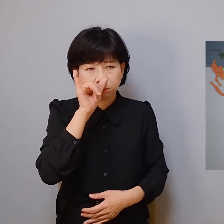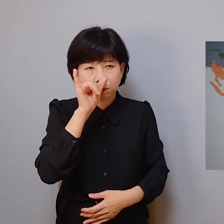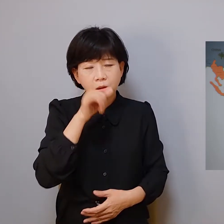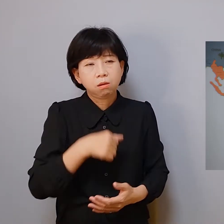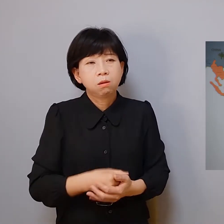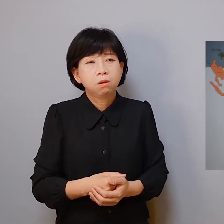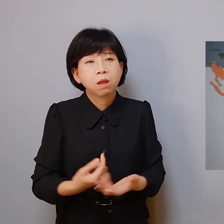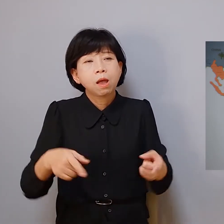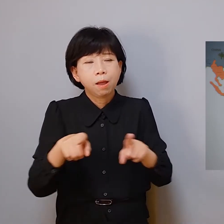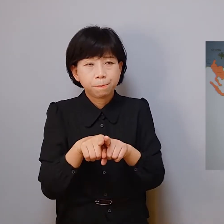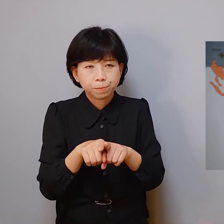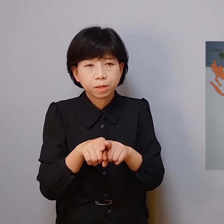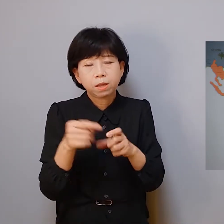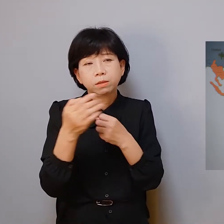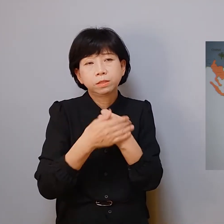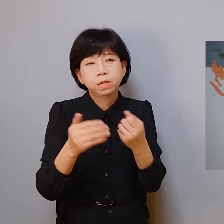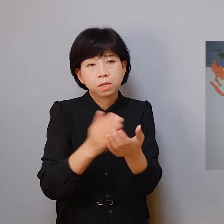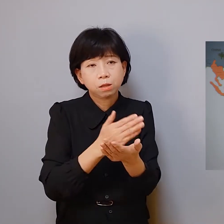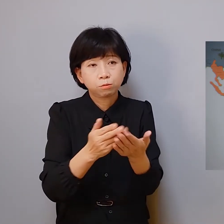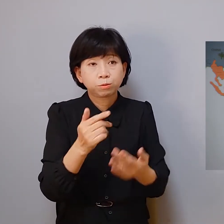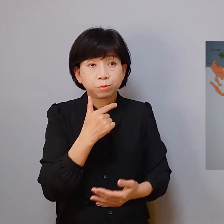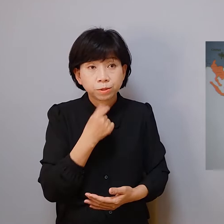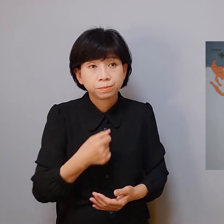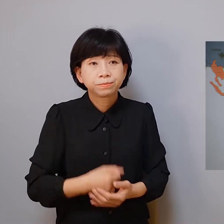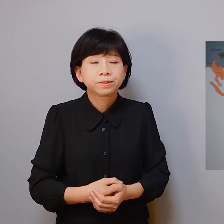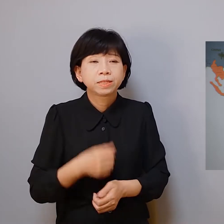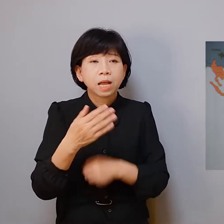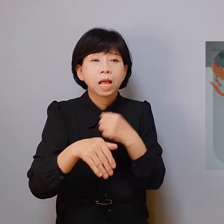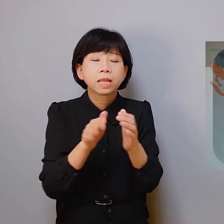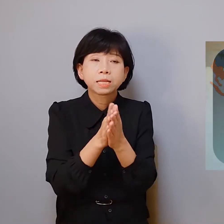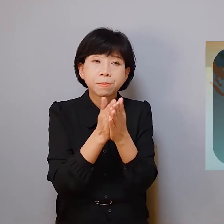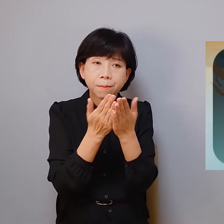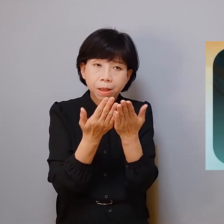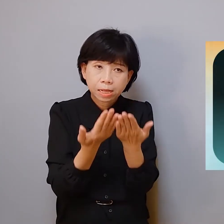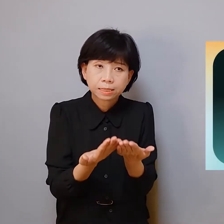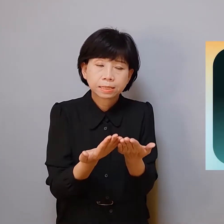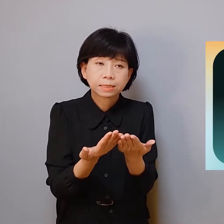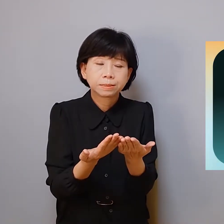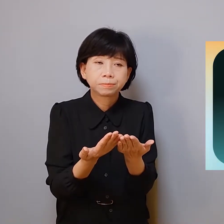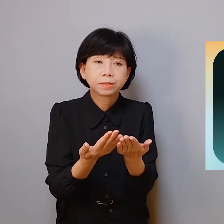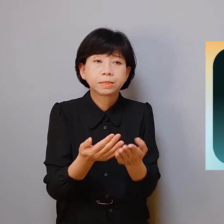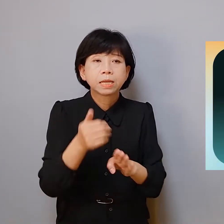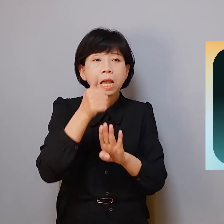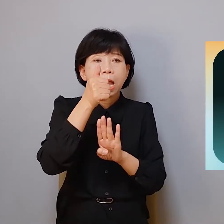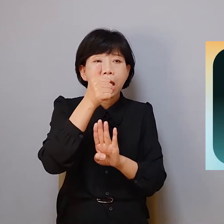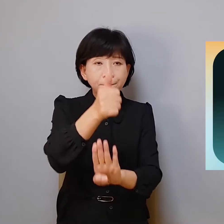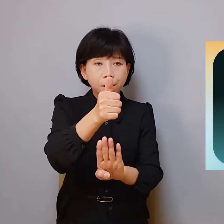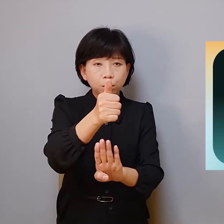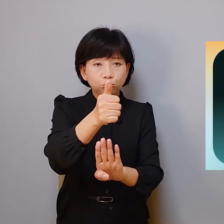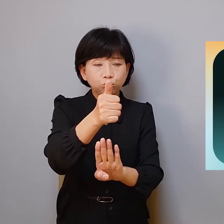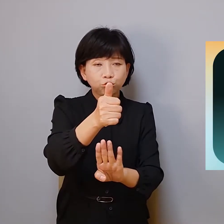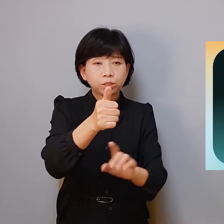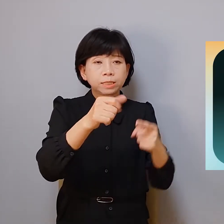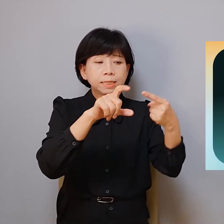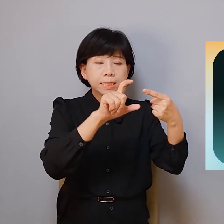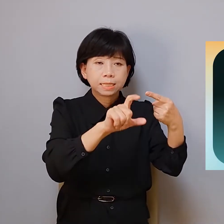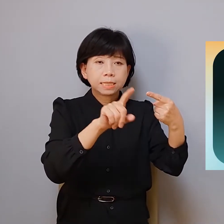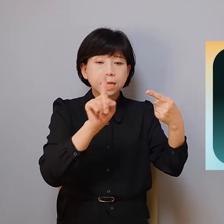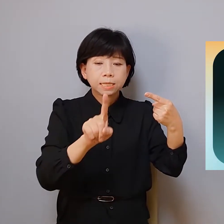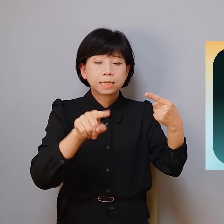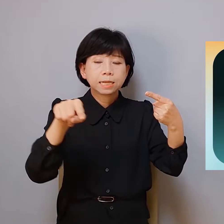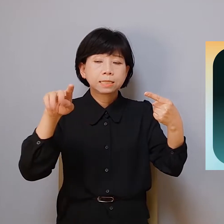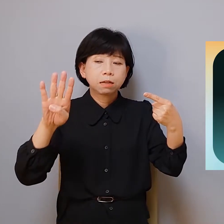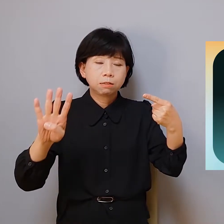은혜를 나누시면 좋을 것 같습니다. 우리 하나님의 말씀 같이 찾아보겠습니다. 하박국 1장